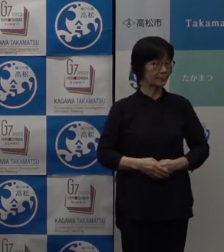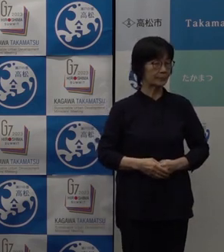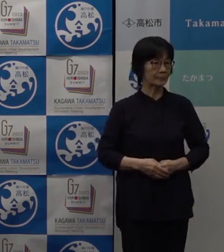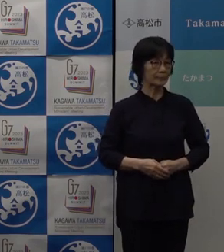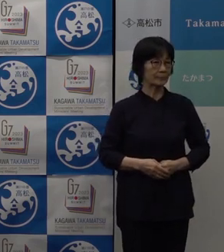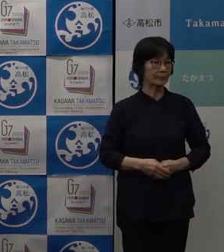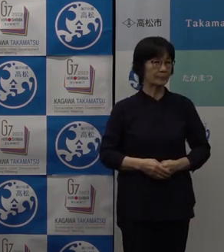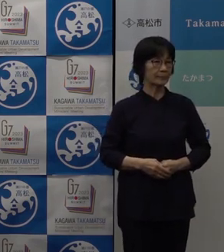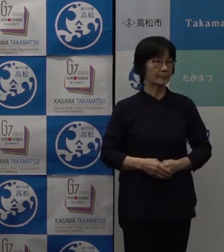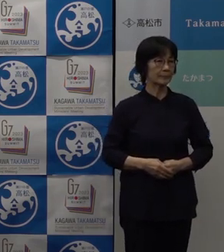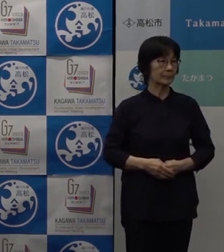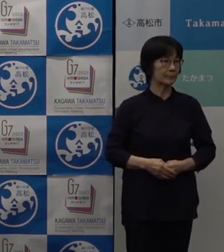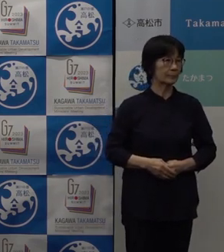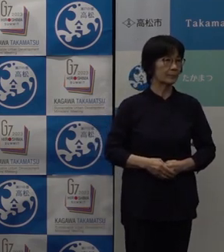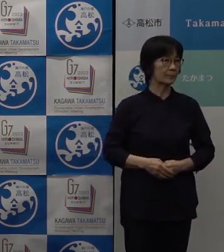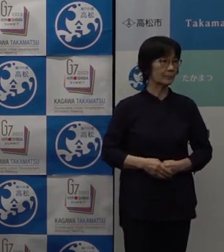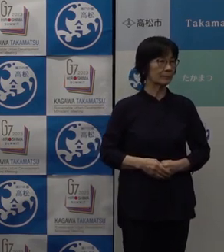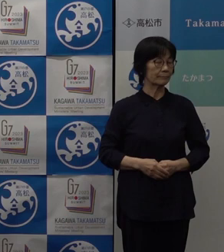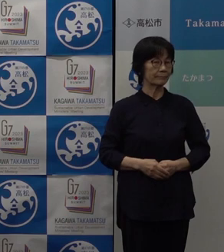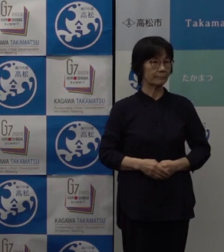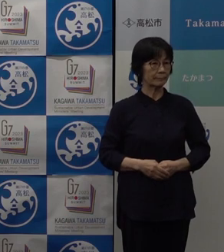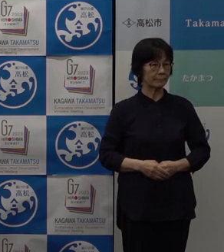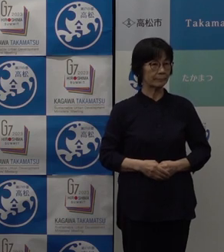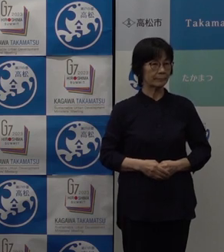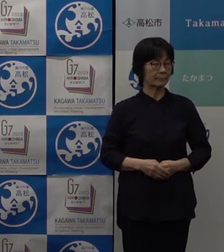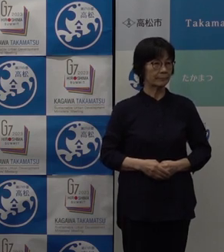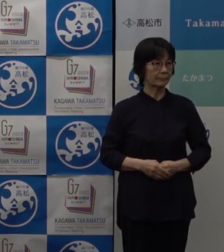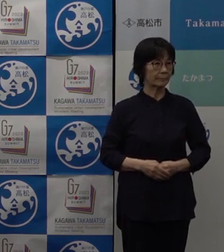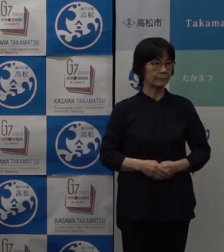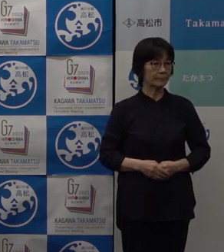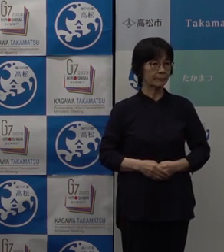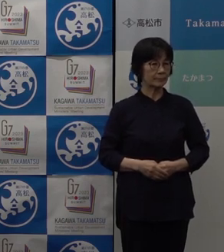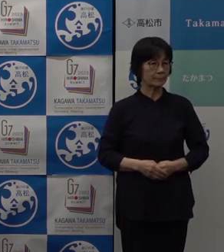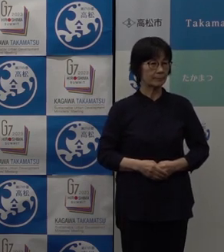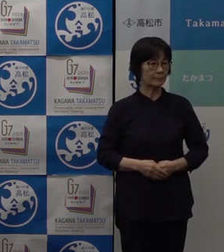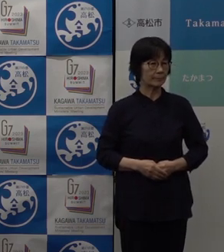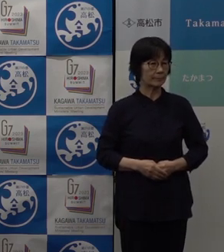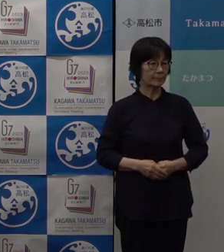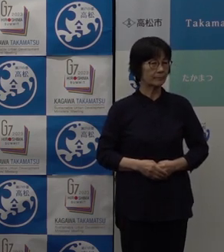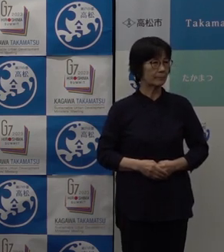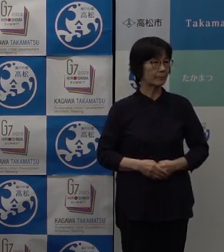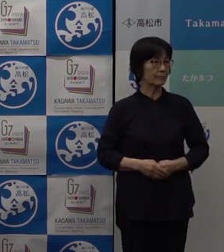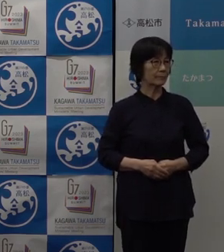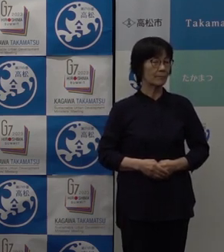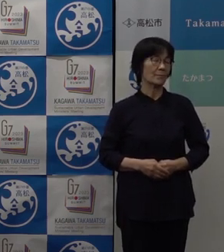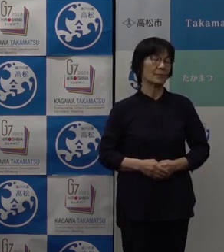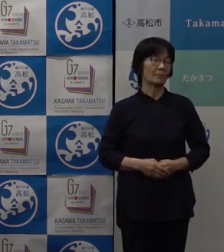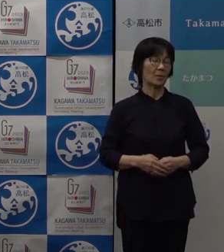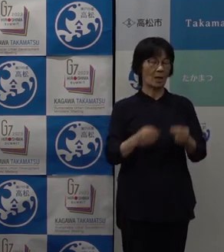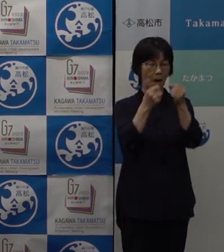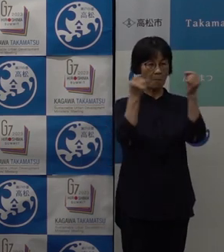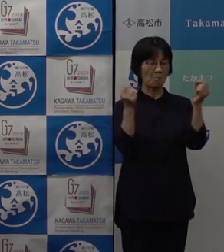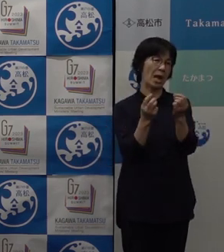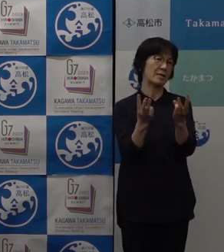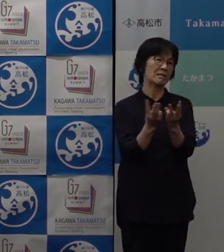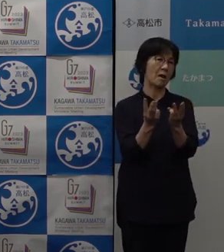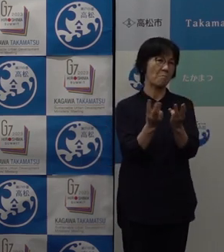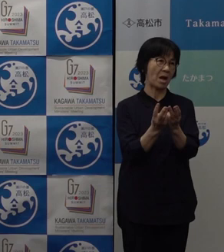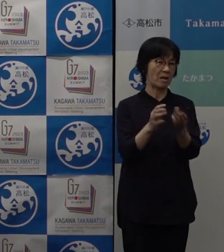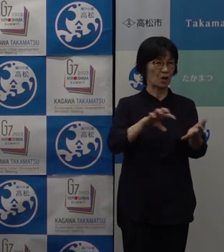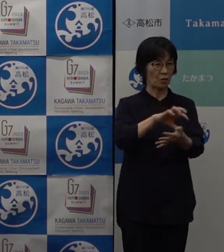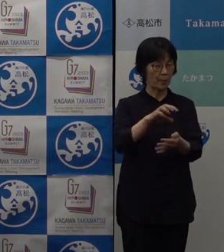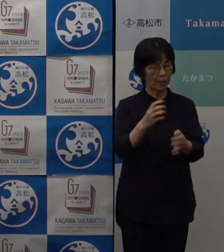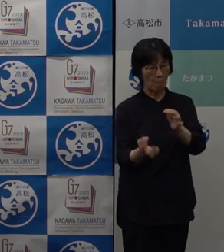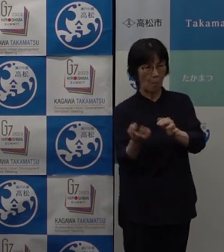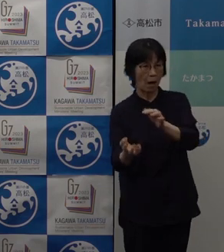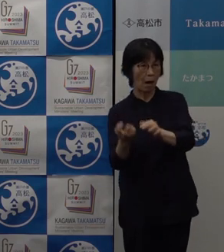。1点、ご質問させていただきます。マイナンバーをめぐるトラブルが全国で相次ぐ中、